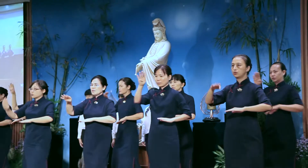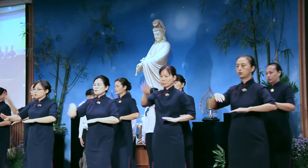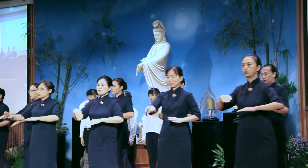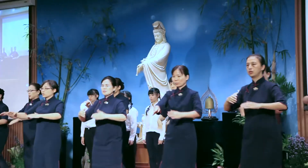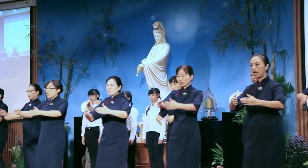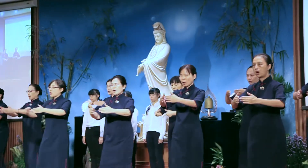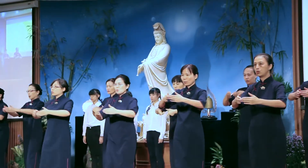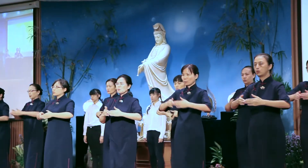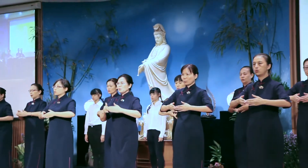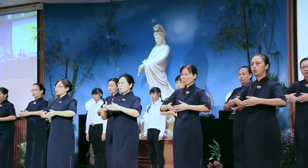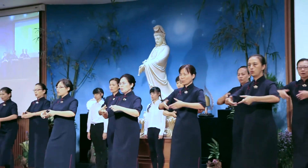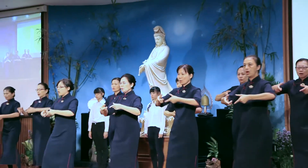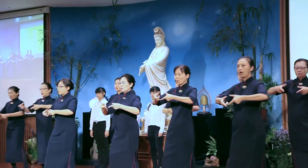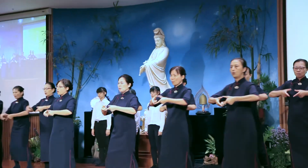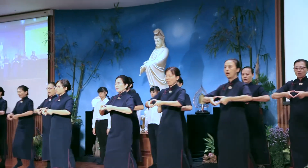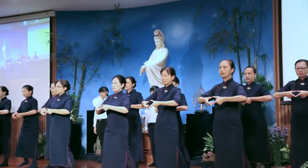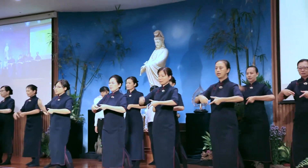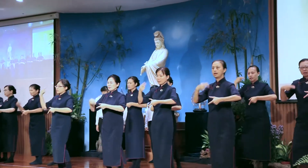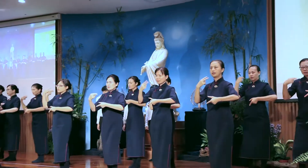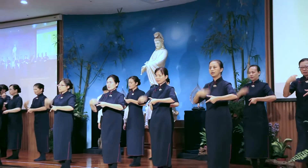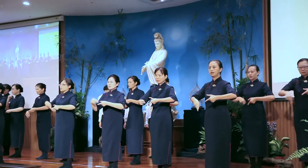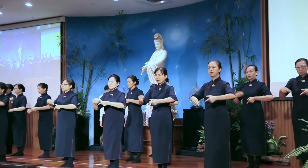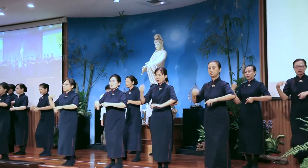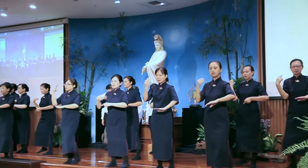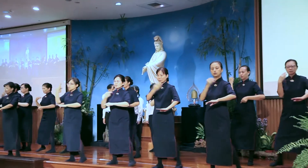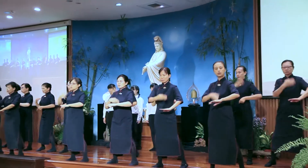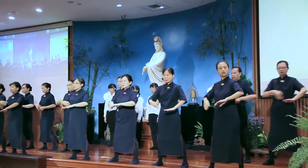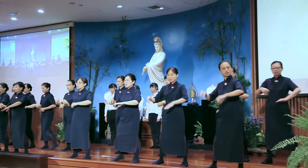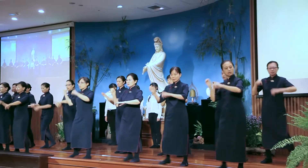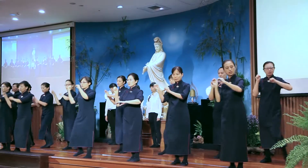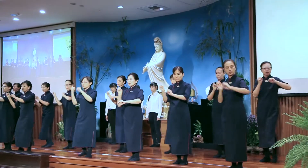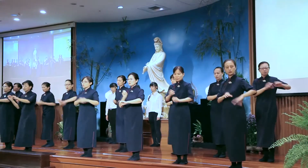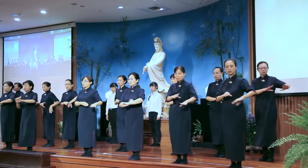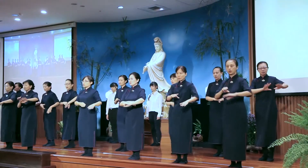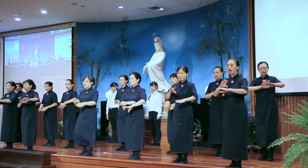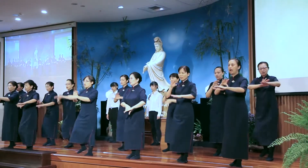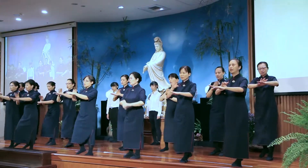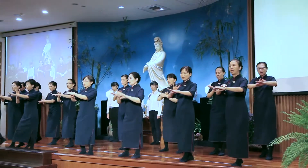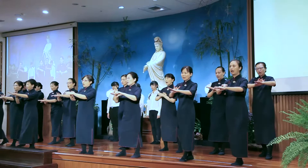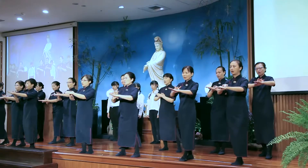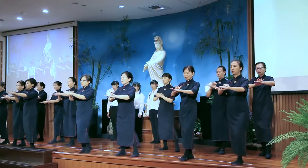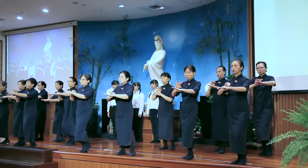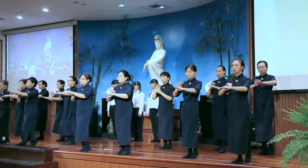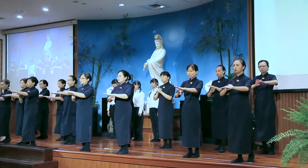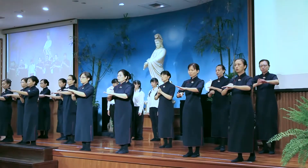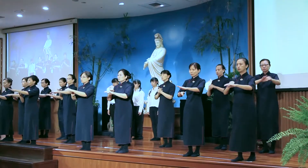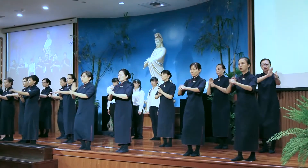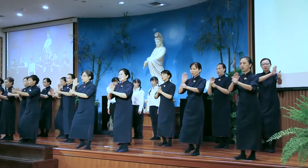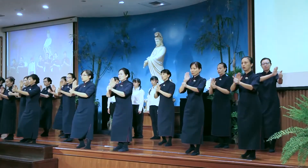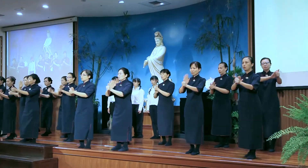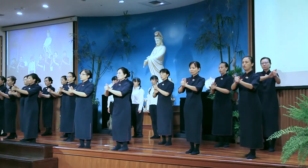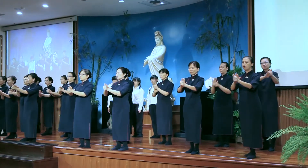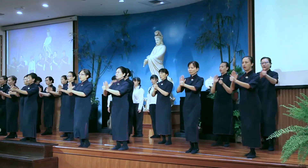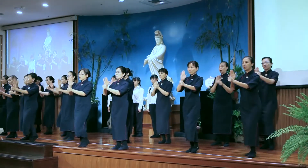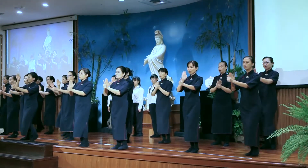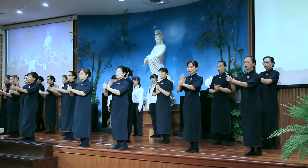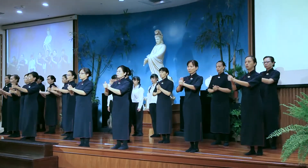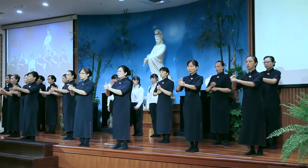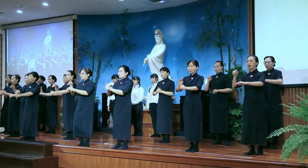需要度，万念各心卷身去，大不出虽无凡故，